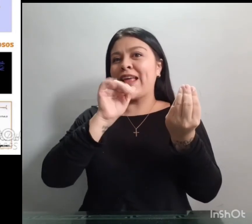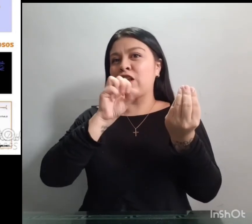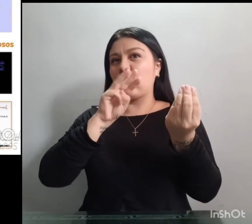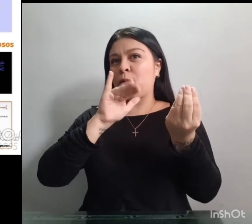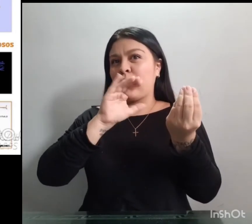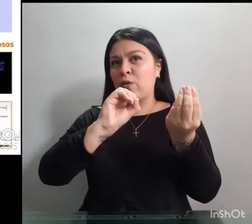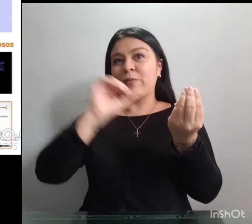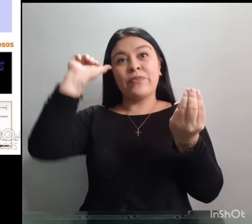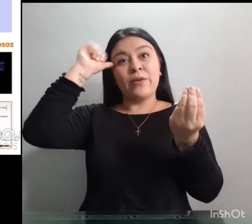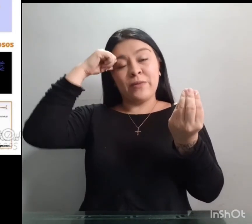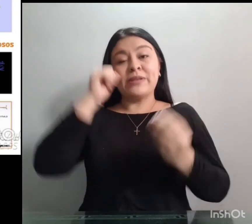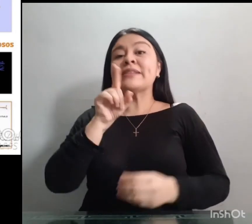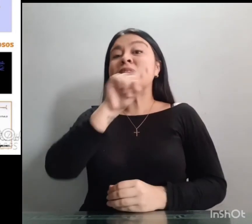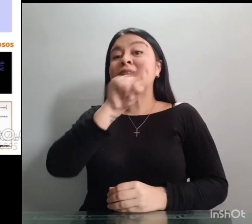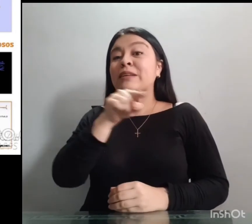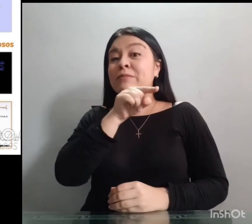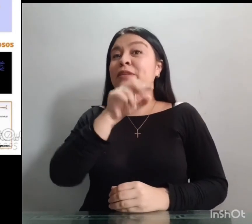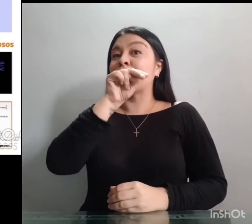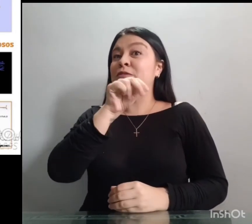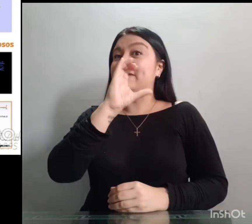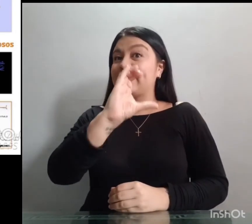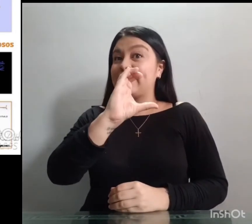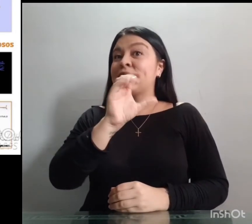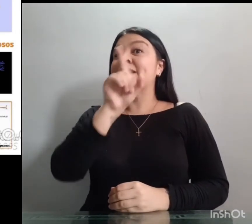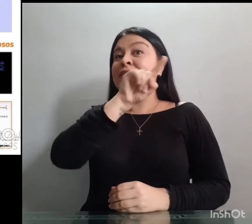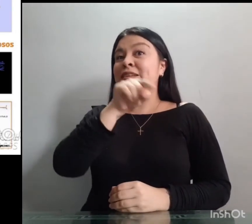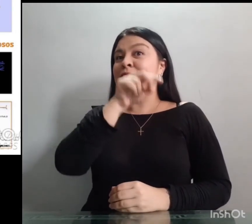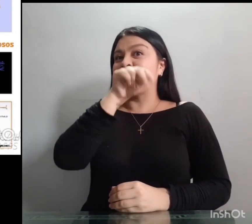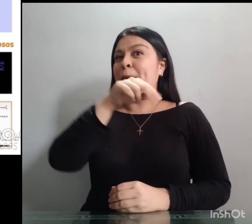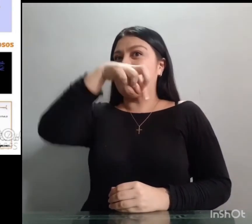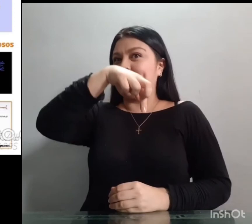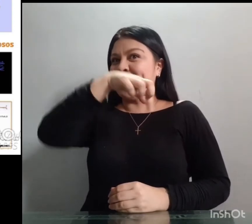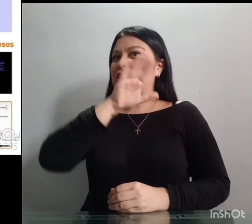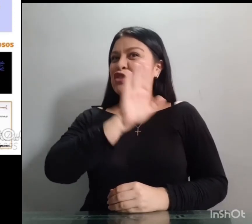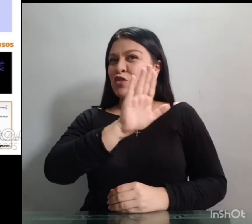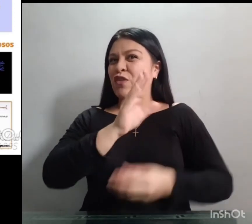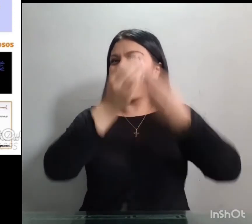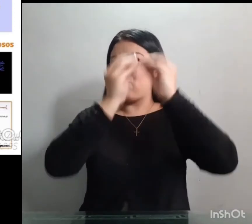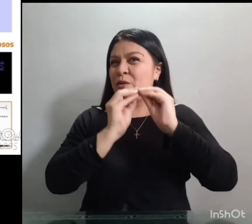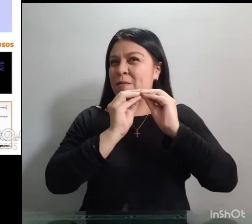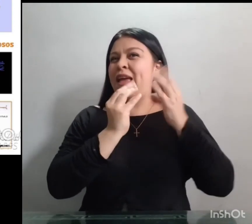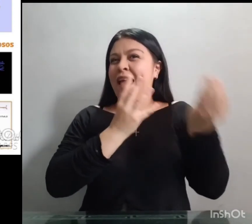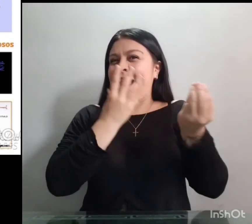nervioso periférico. Esta clasificación entonces nos permite